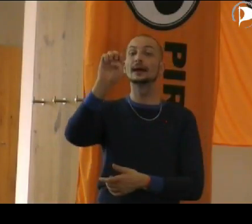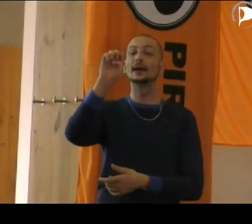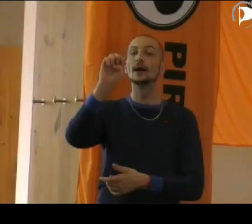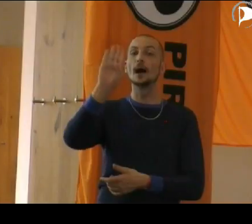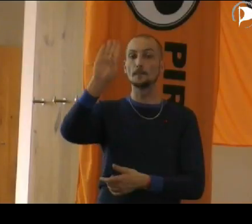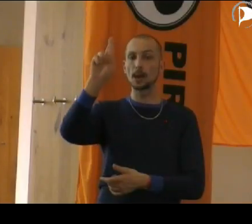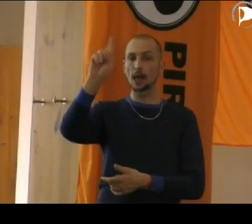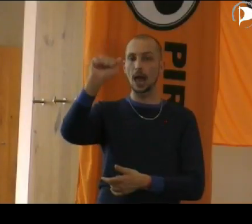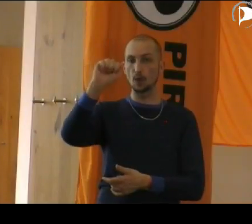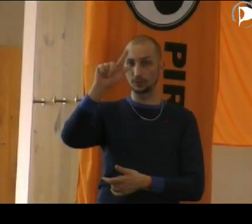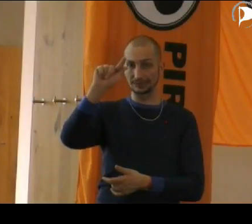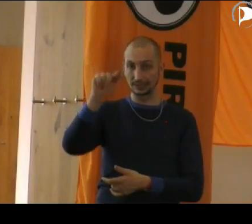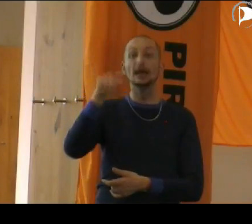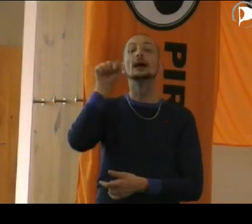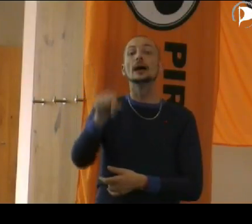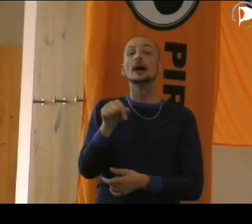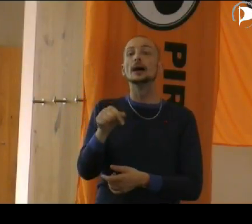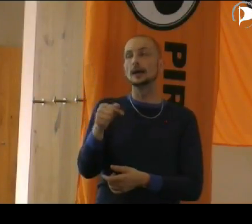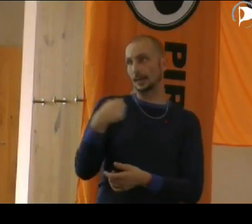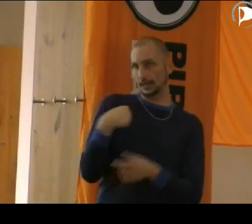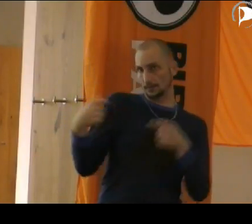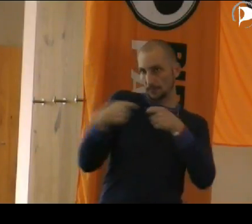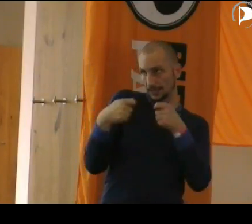mitglied bis